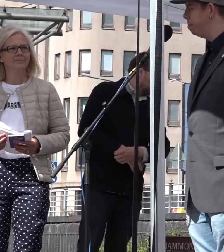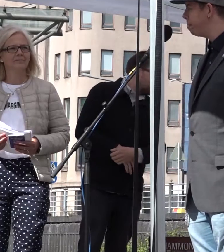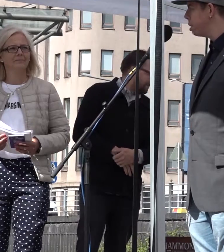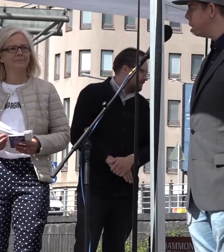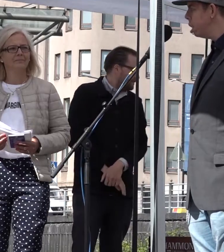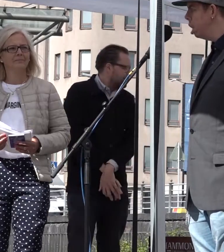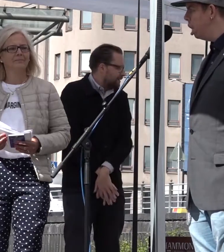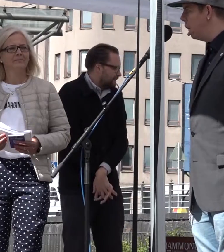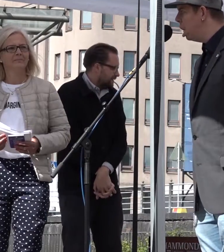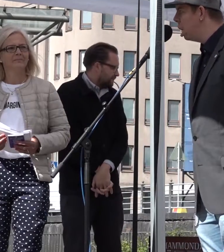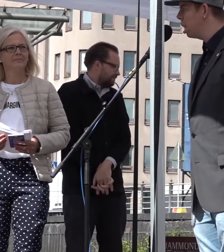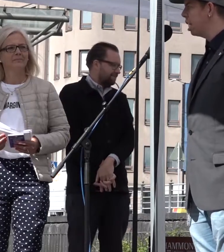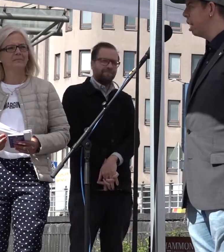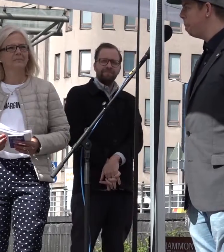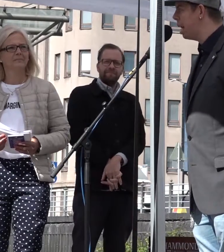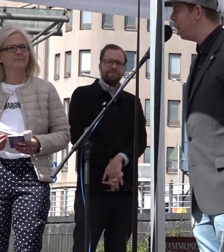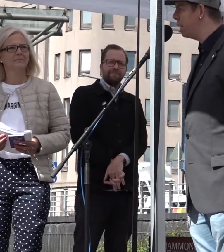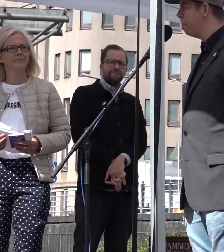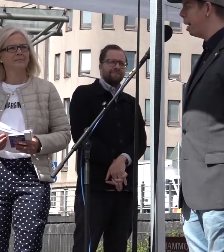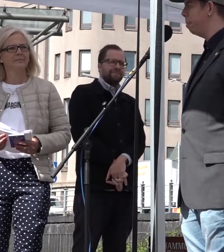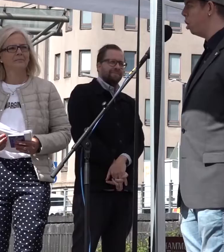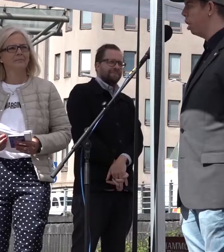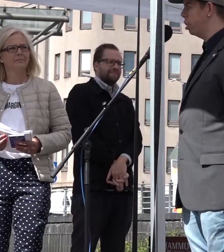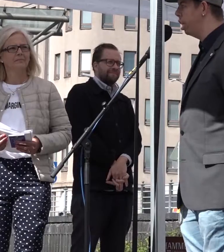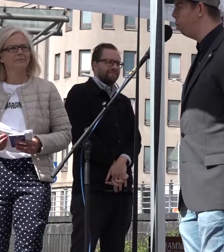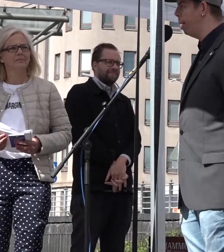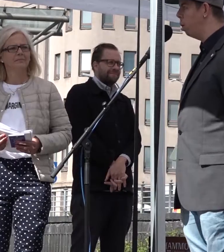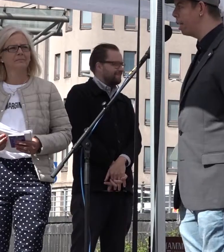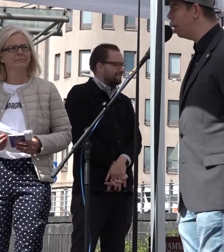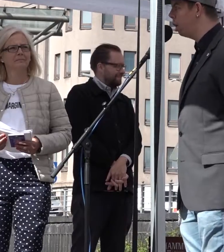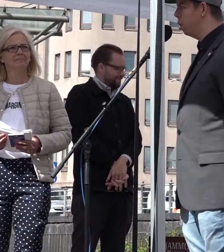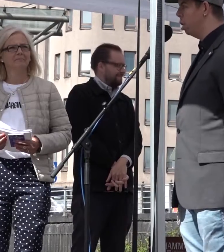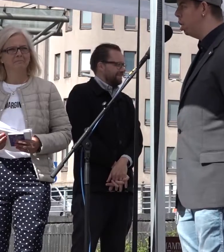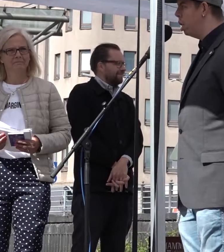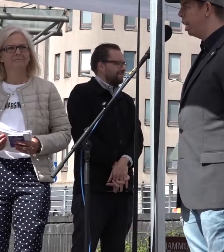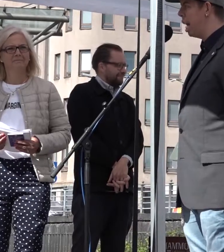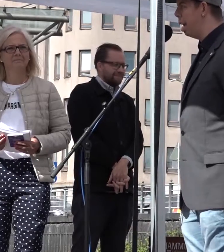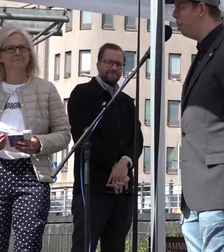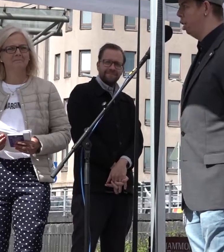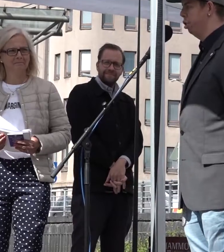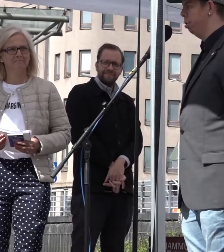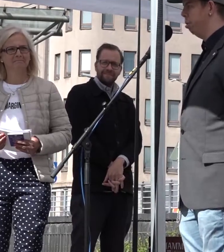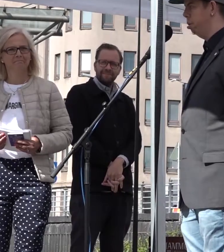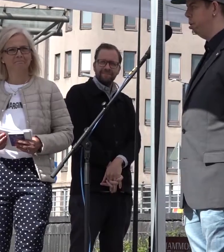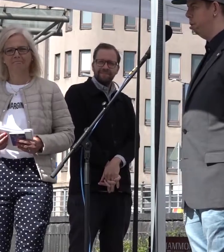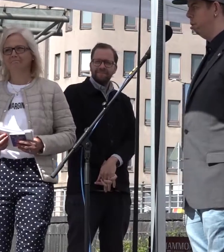ongelma. Ja kaikilla pitää olla itsemääräämisoikeus, niin kuin minullakin on, niin teillä